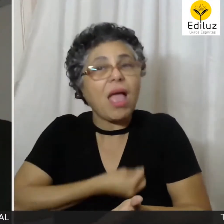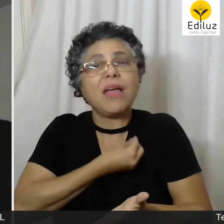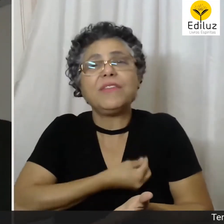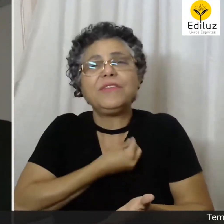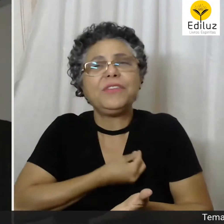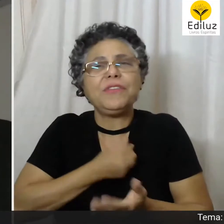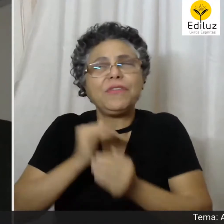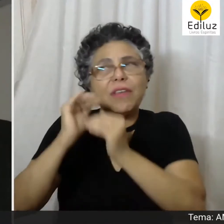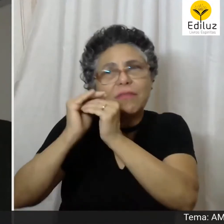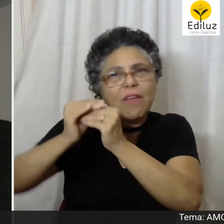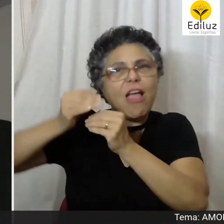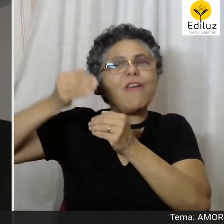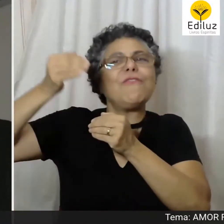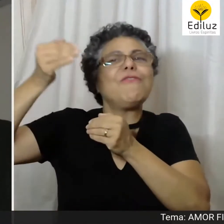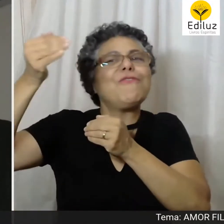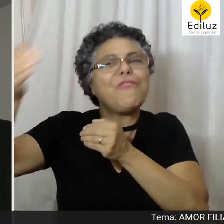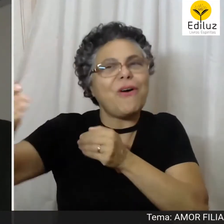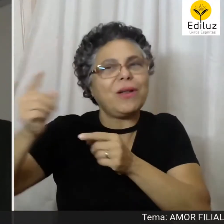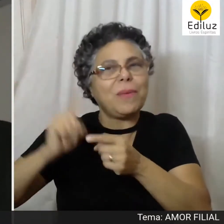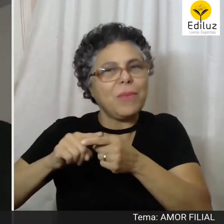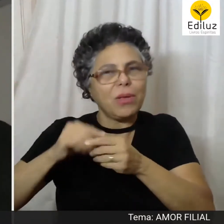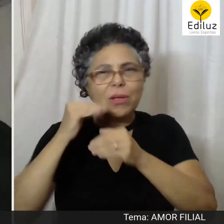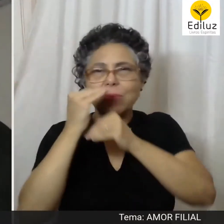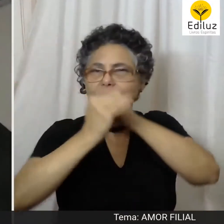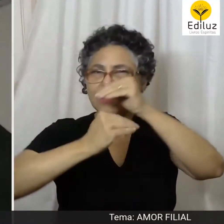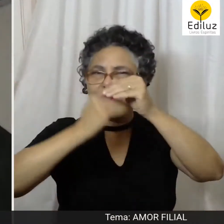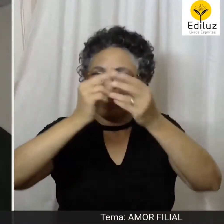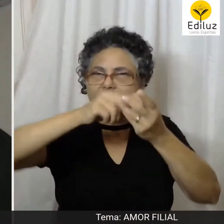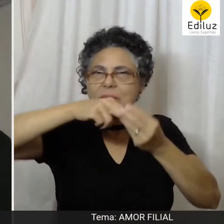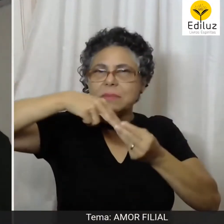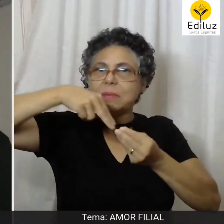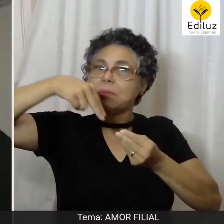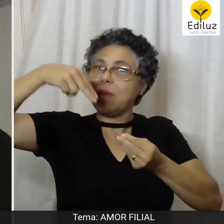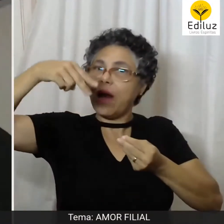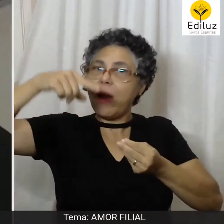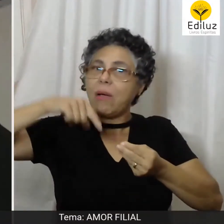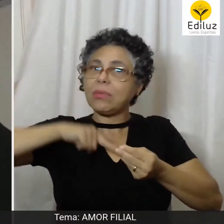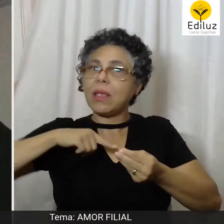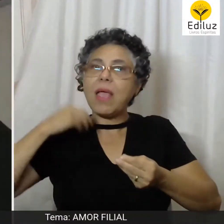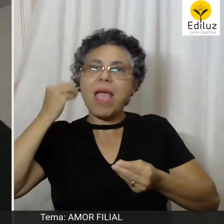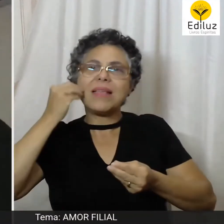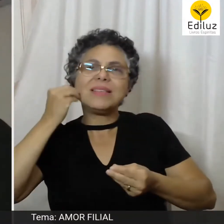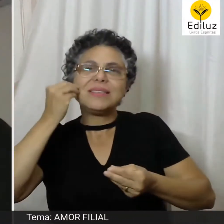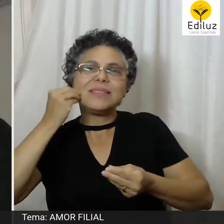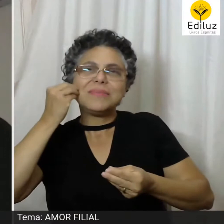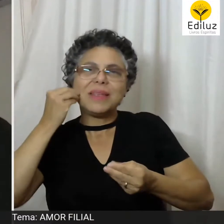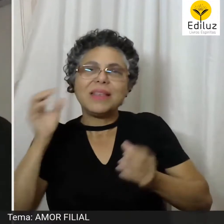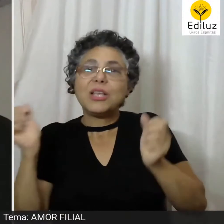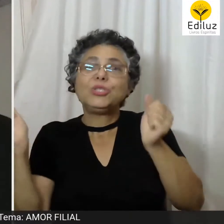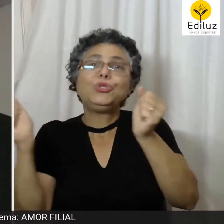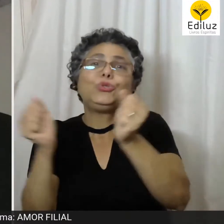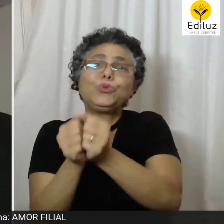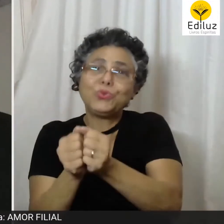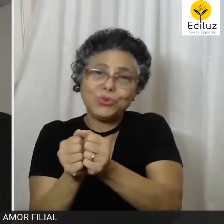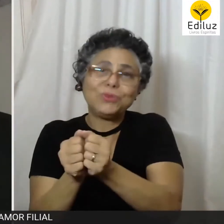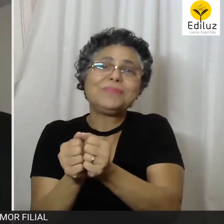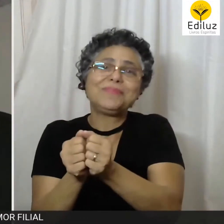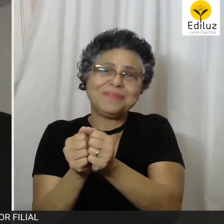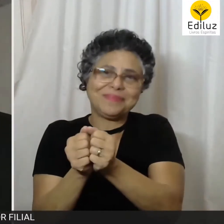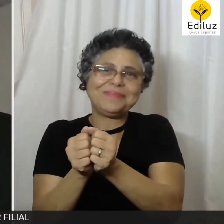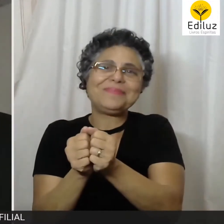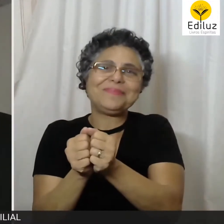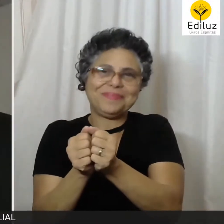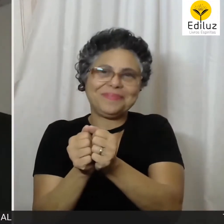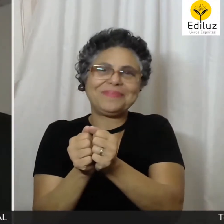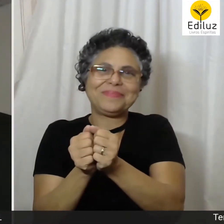porque o desenvolvimento espiritual passa pelas experiências na coletividade,